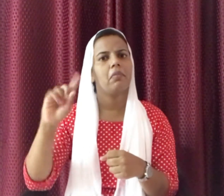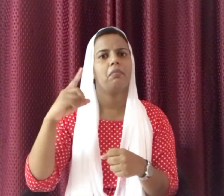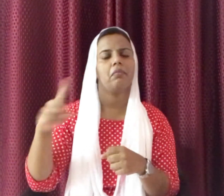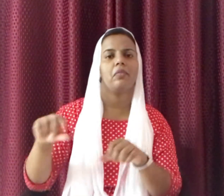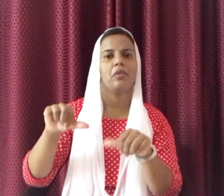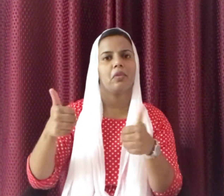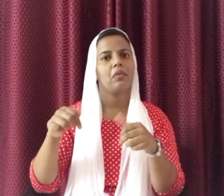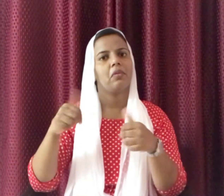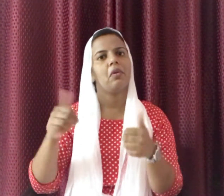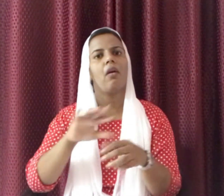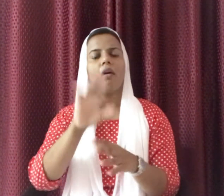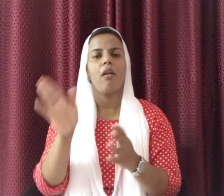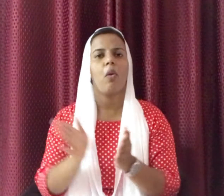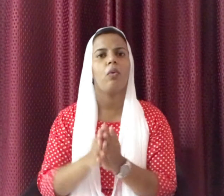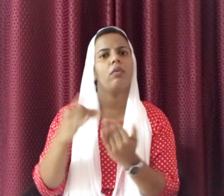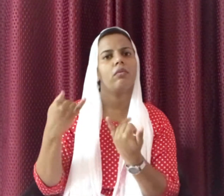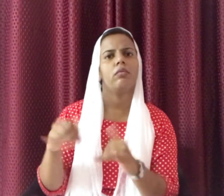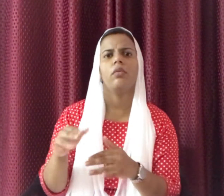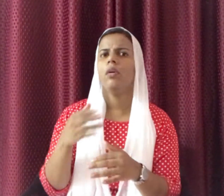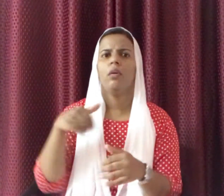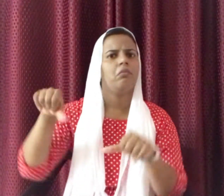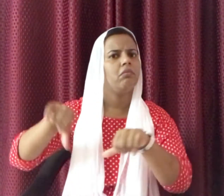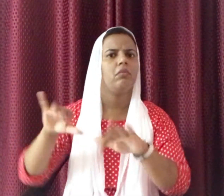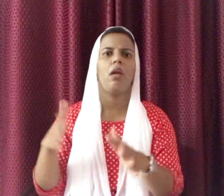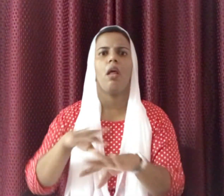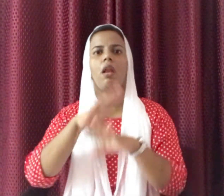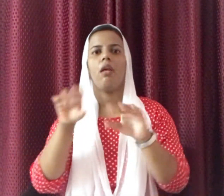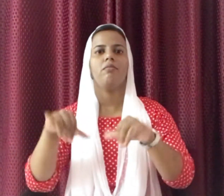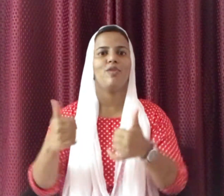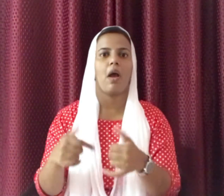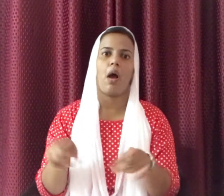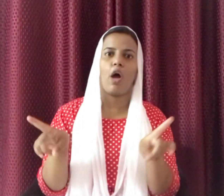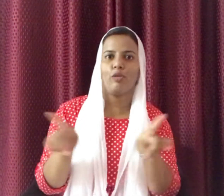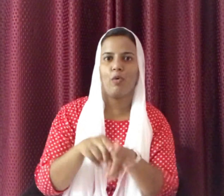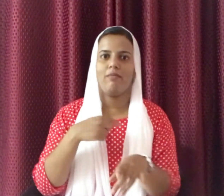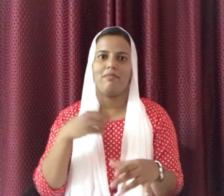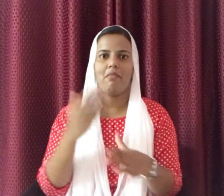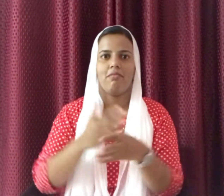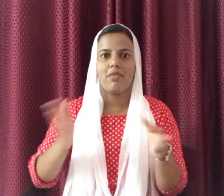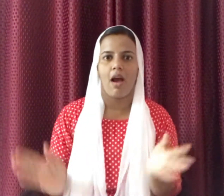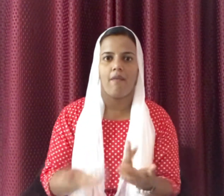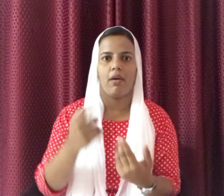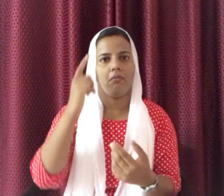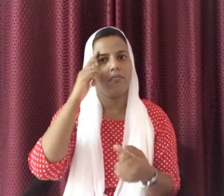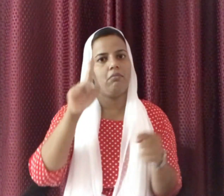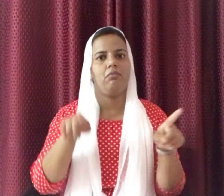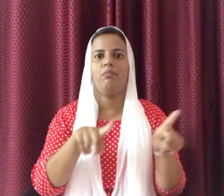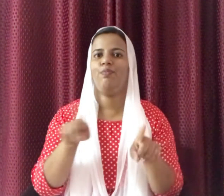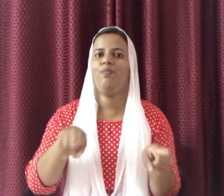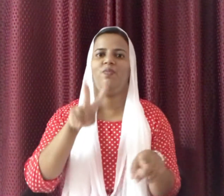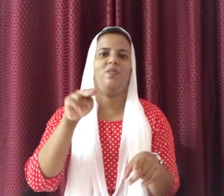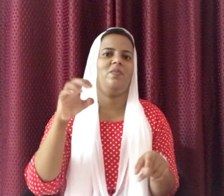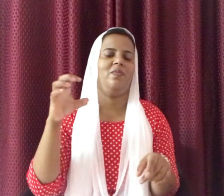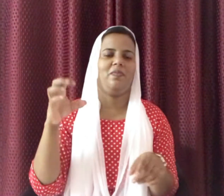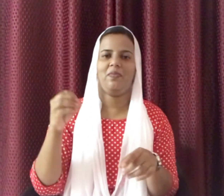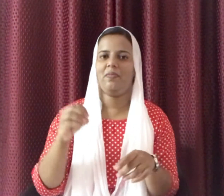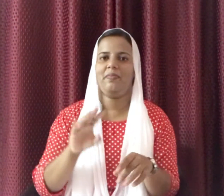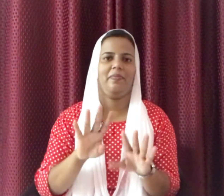ചെയ്തിട്ടും അവർക്ക് ഒരു ദോഷവും വരുന്നില്ലല്ലോ എന്ന് പറഞ്ഞ് നമ്മൾ എന്ത് അനുകരിക്കരുത്? തിന്മയെ അനുകരിക്കരുത്. നമ്മൾ